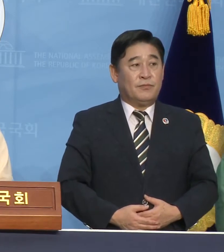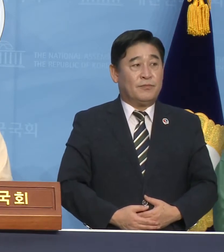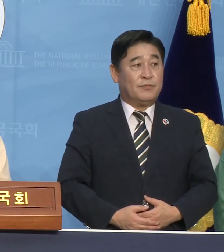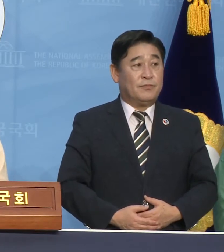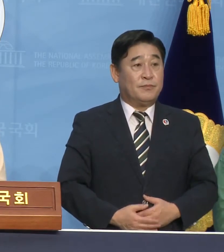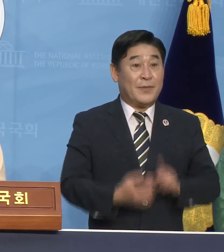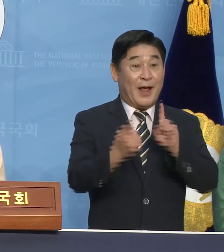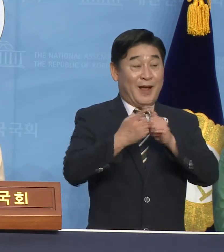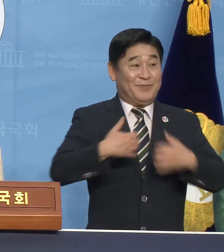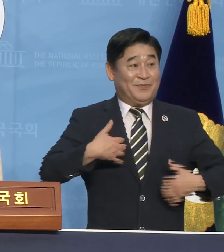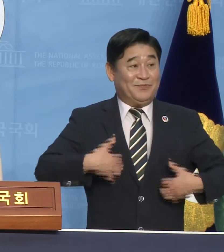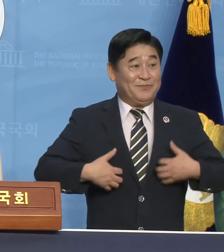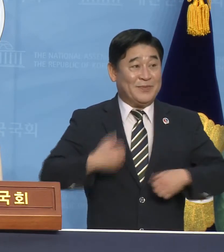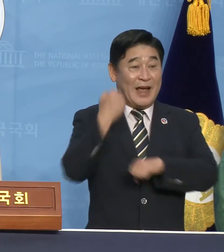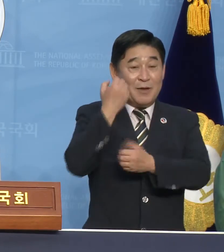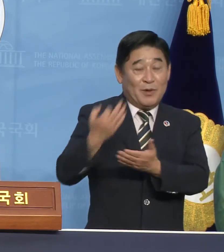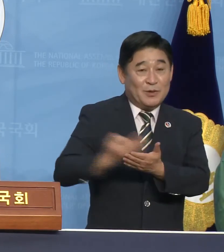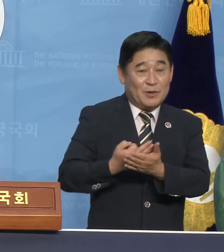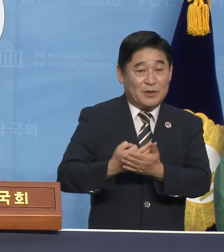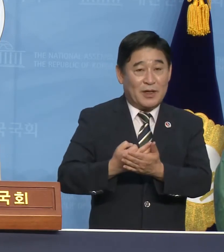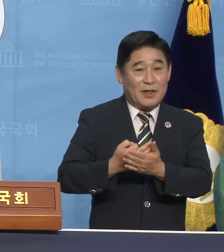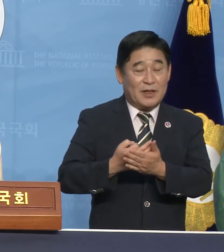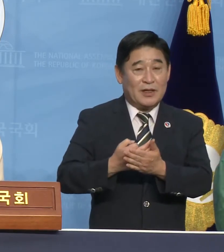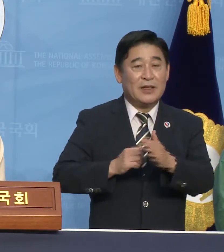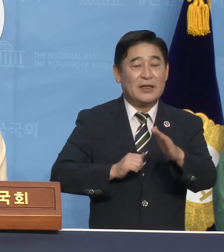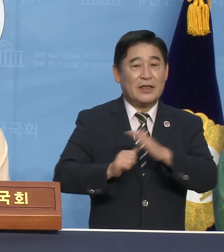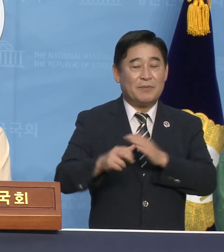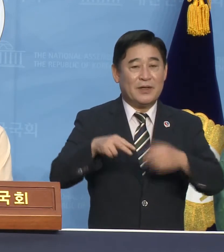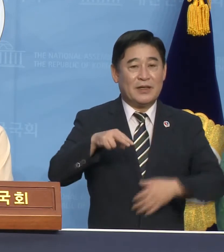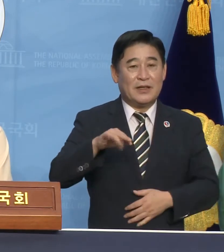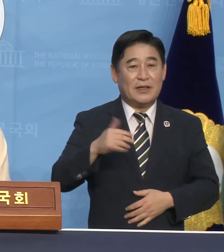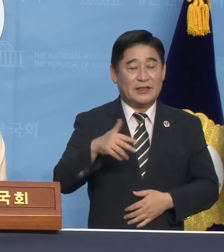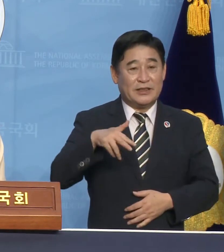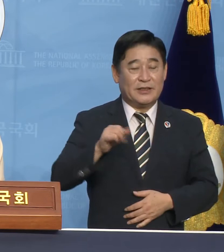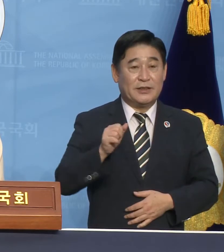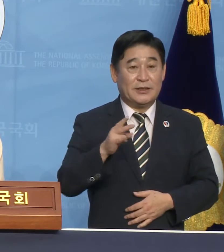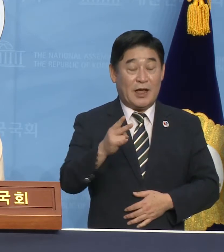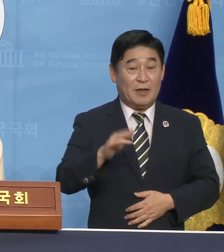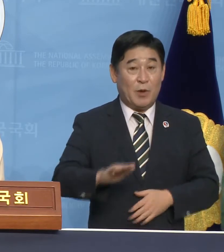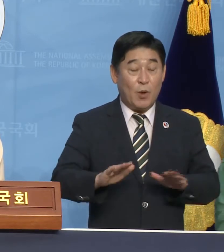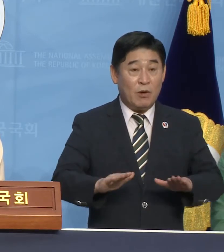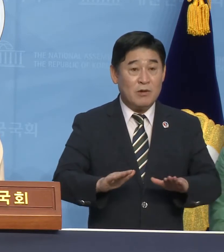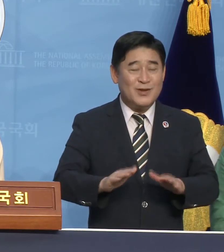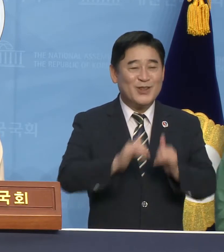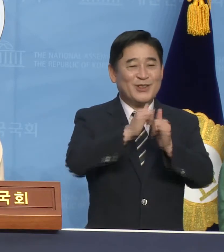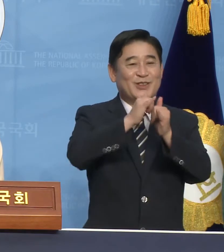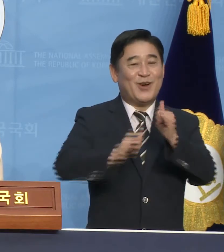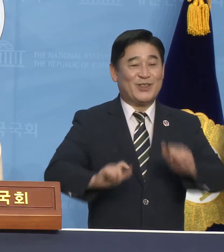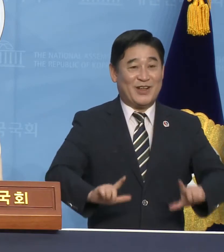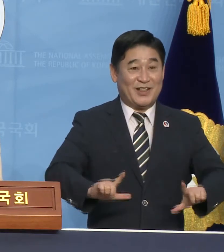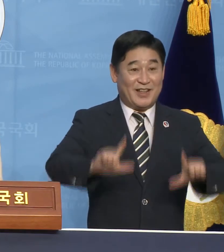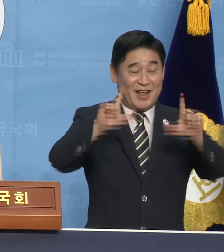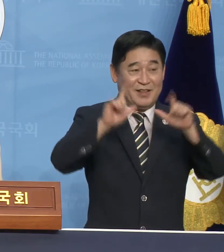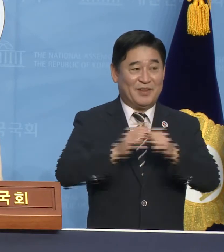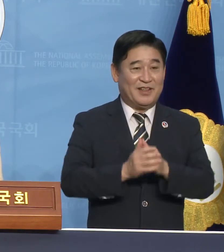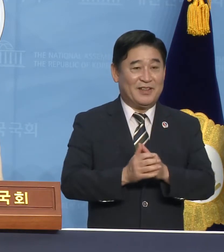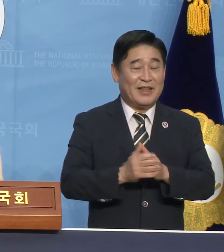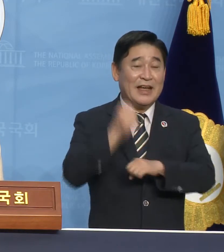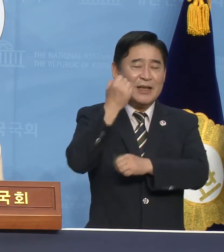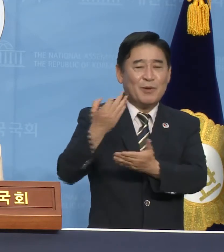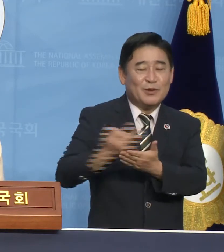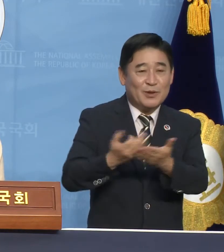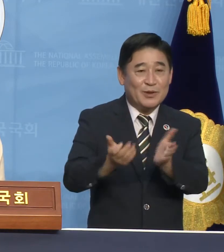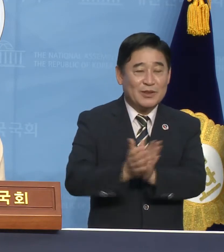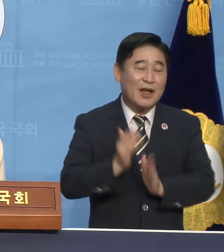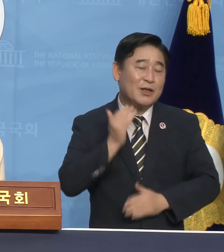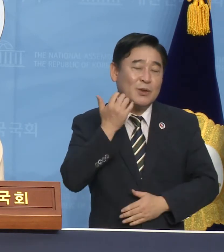네, 반갑습니다. 기본소득당 상임대표 신지혜입니다. 오늘 매우 역사적인 날입니다.